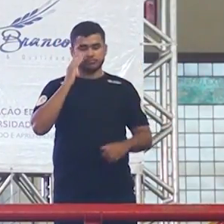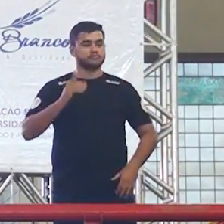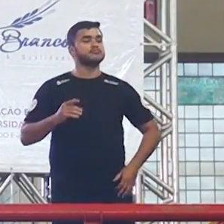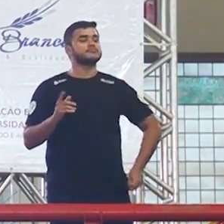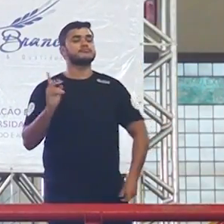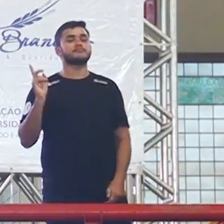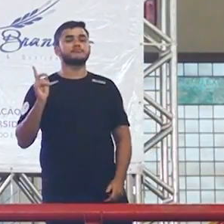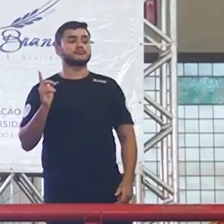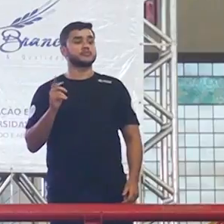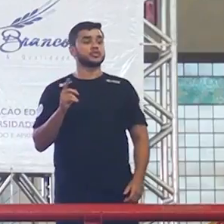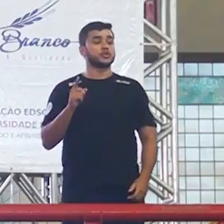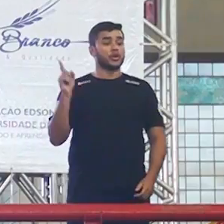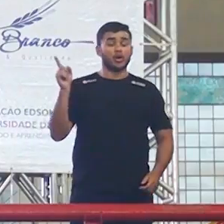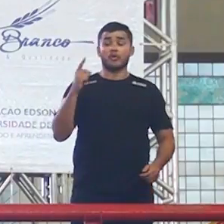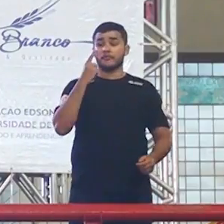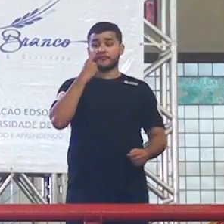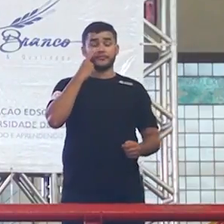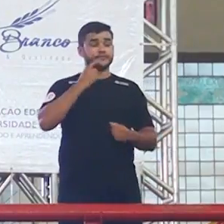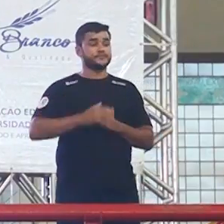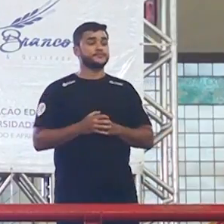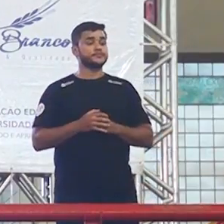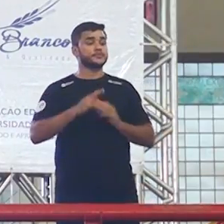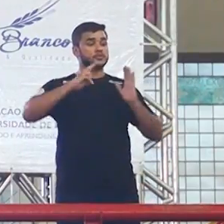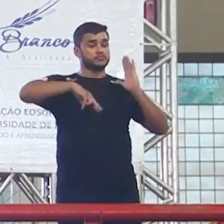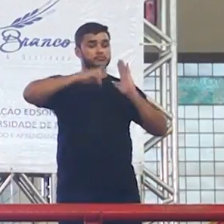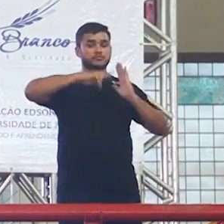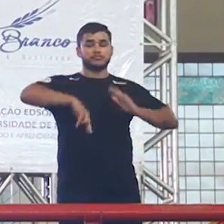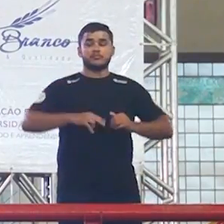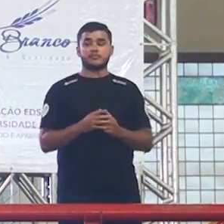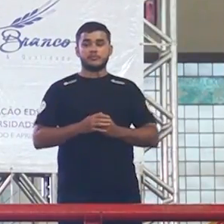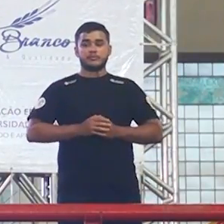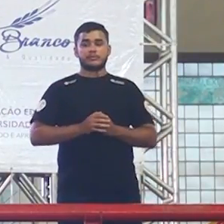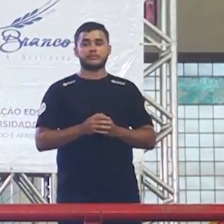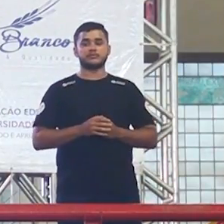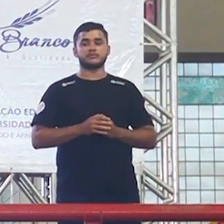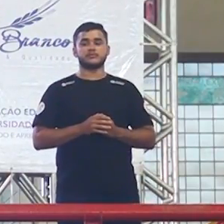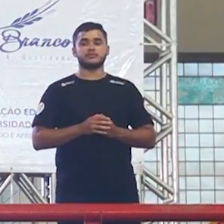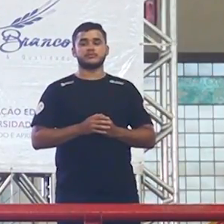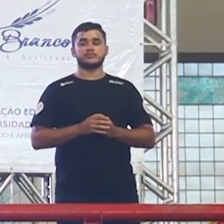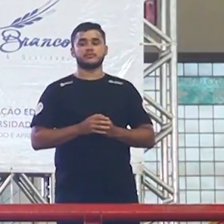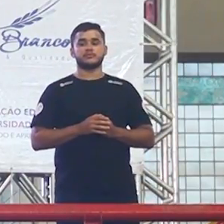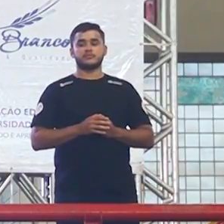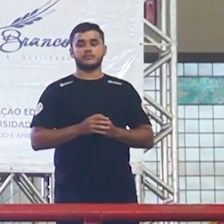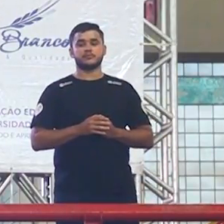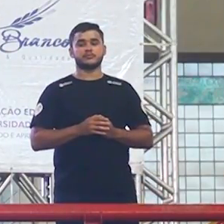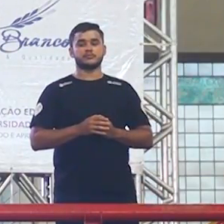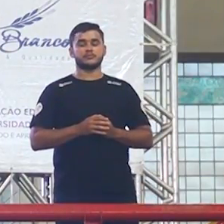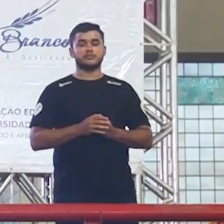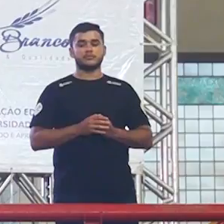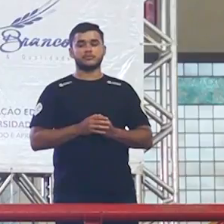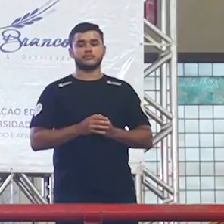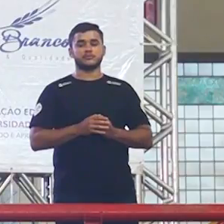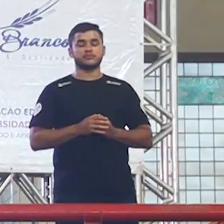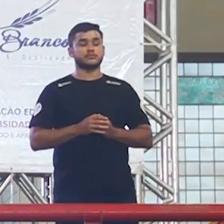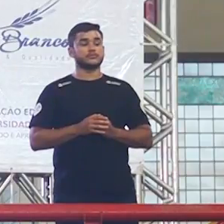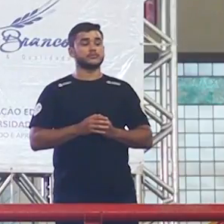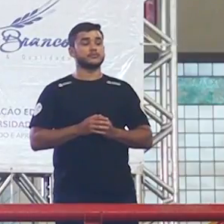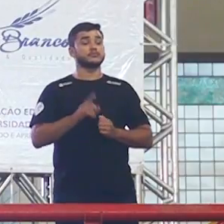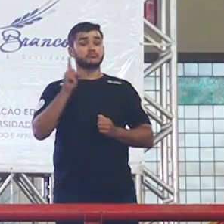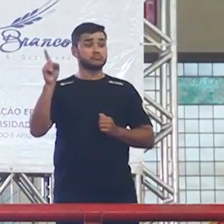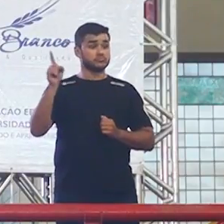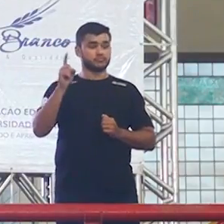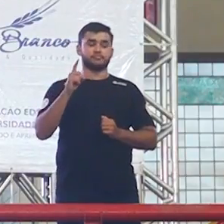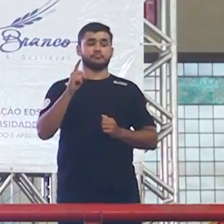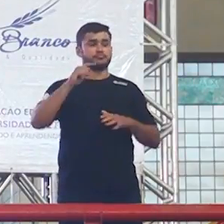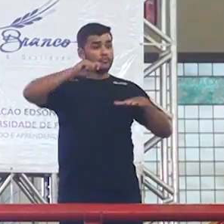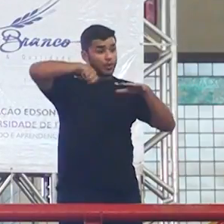lá. Todo mundo aí lendo, quem não pode ler, escuta. Atenção. Na cozinha